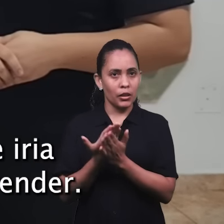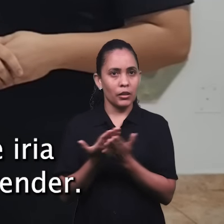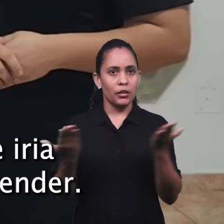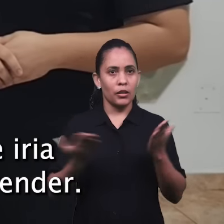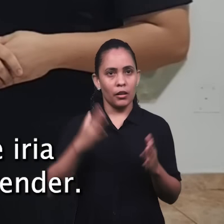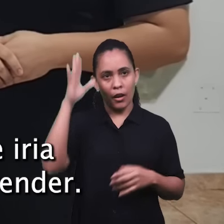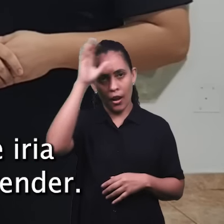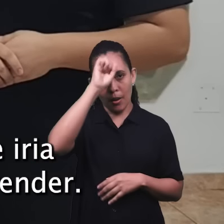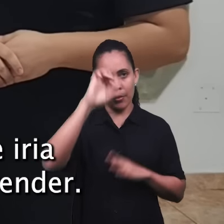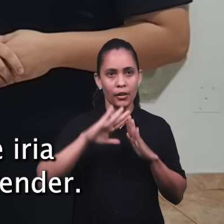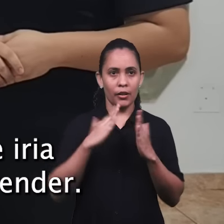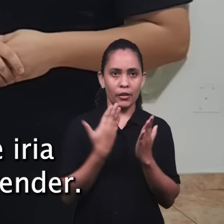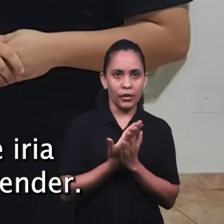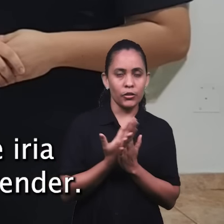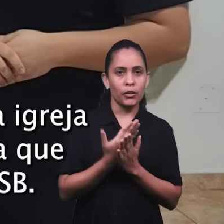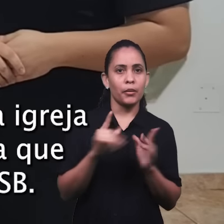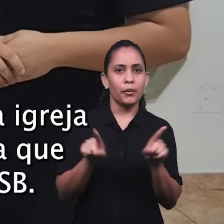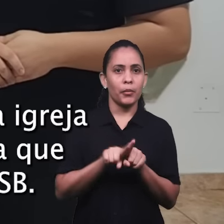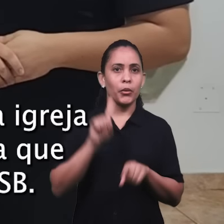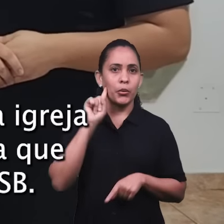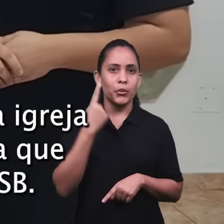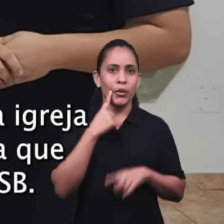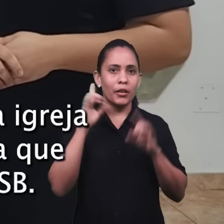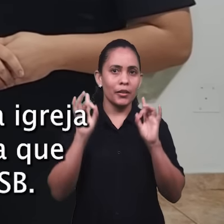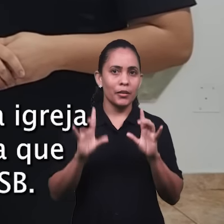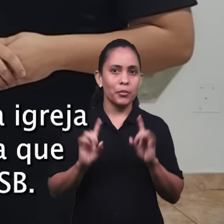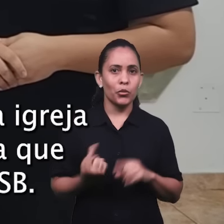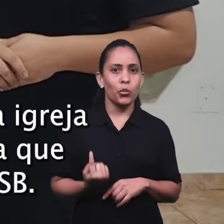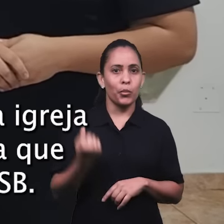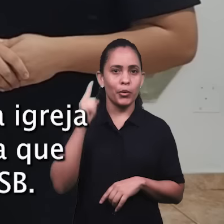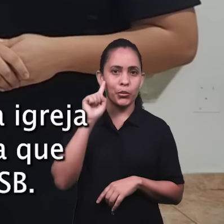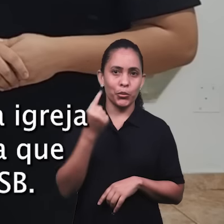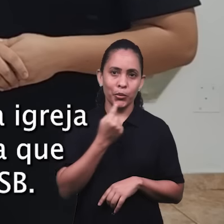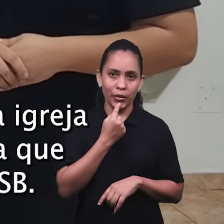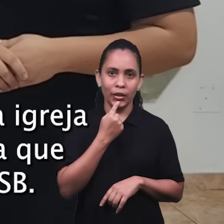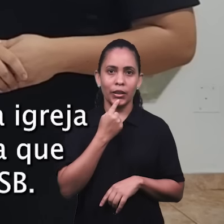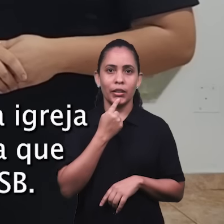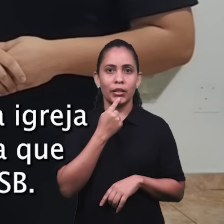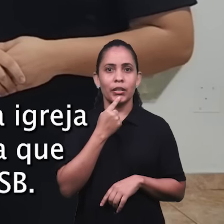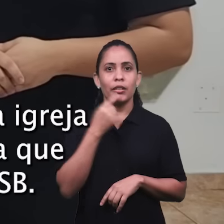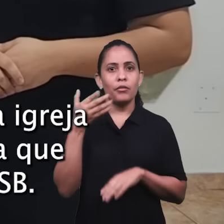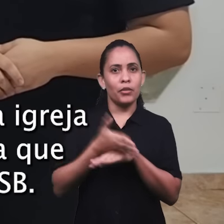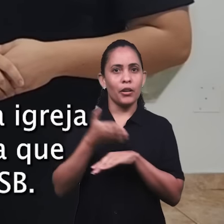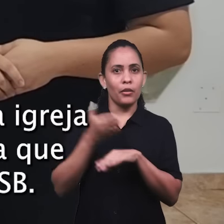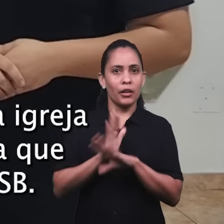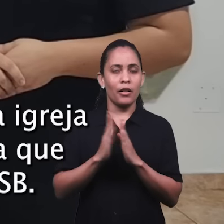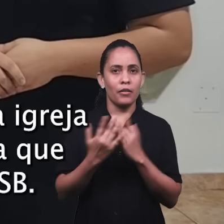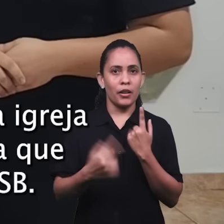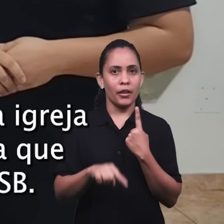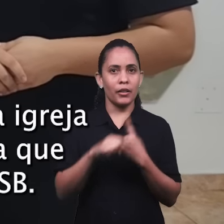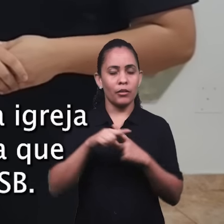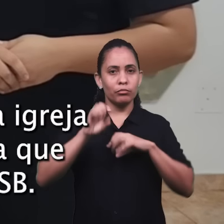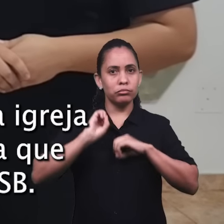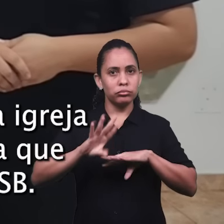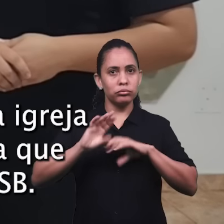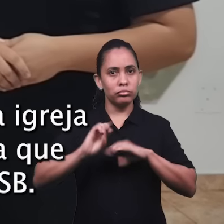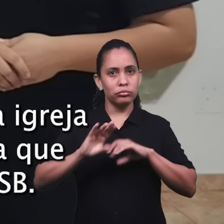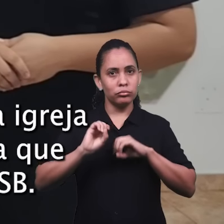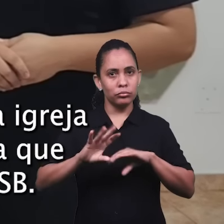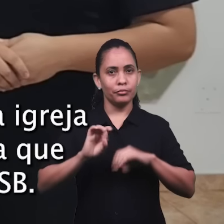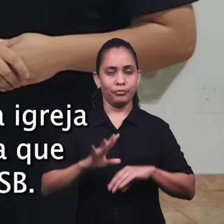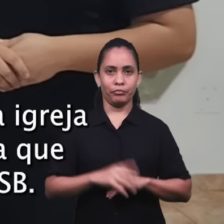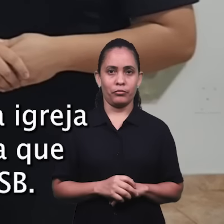ella también quería aprender. Entonces juntas comenzamos esas clases y empezamos a aprender paralelamente aquí en